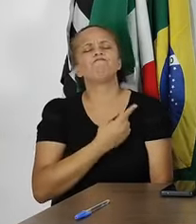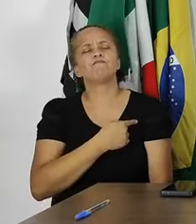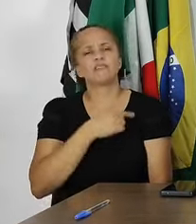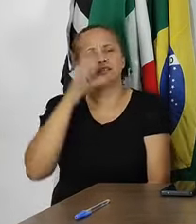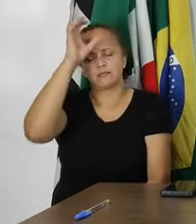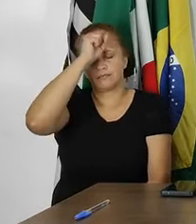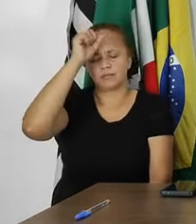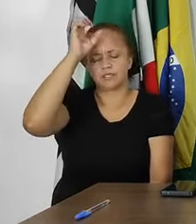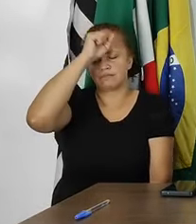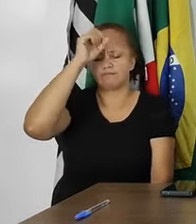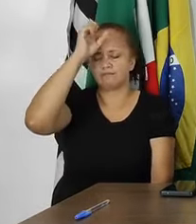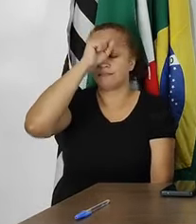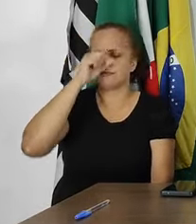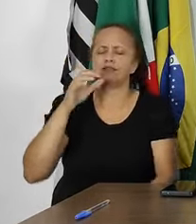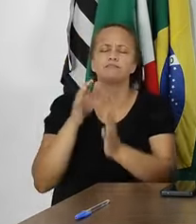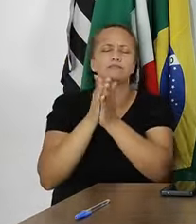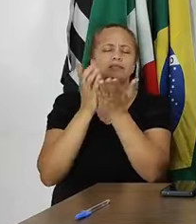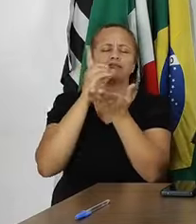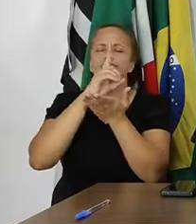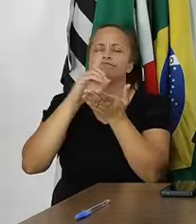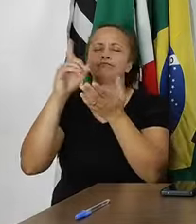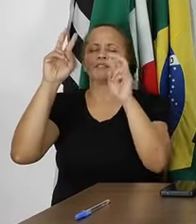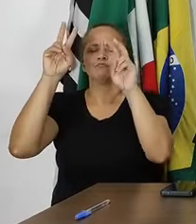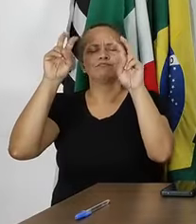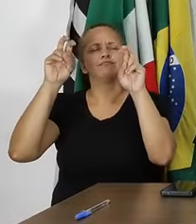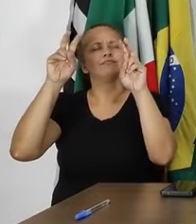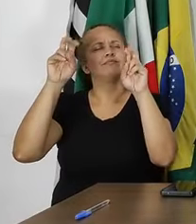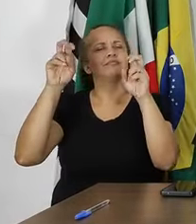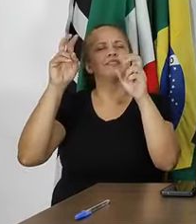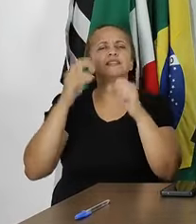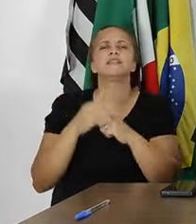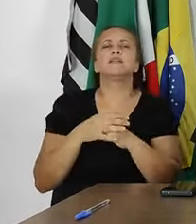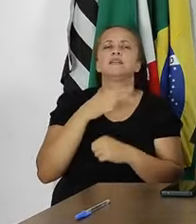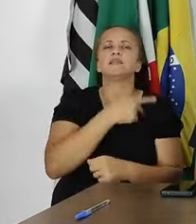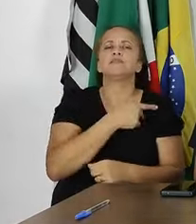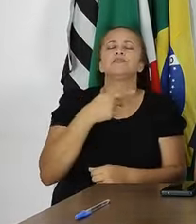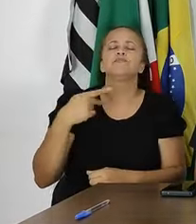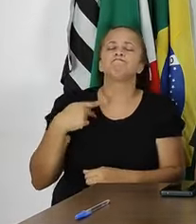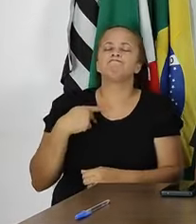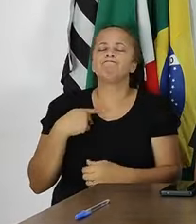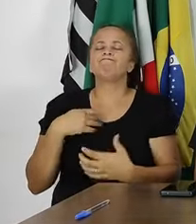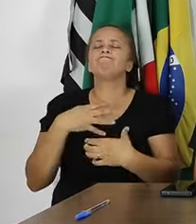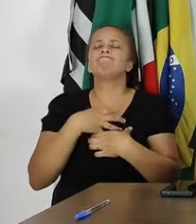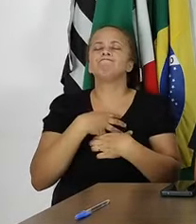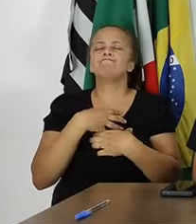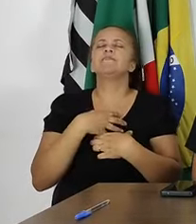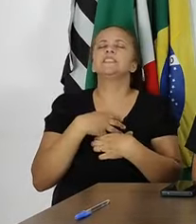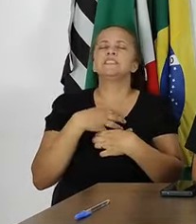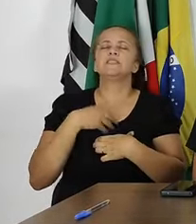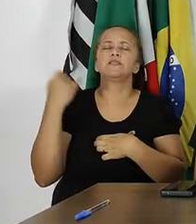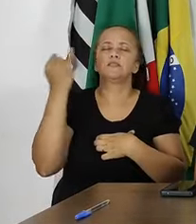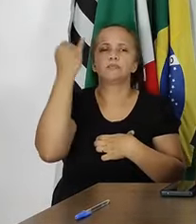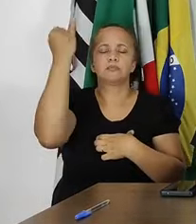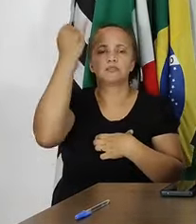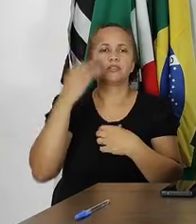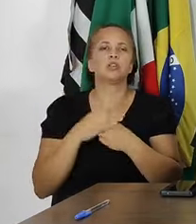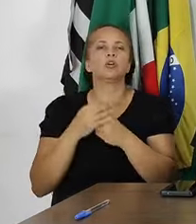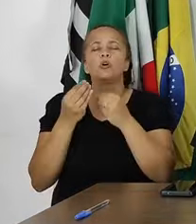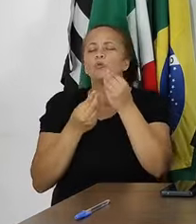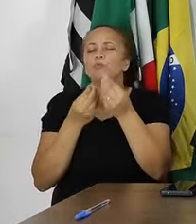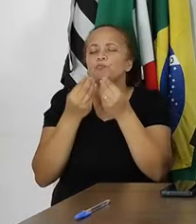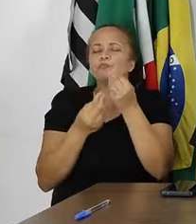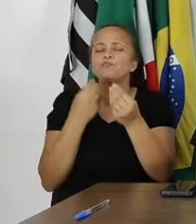do Senhor e de um tema que Deus colocou no coração do pastor Fernando, desde o ano passado, sobre plano de crescimento espiritual.